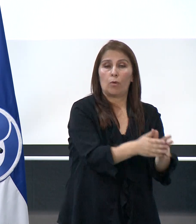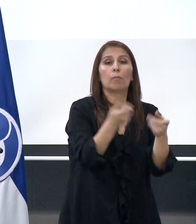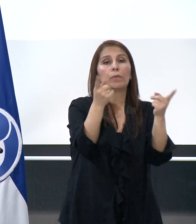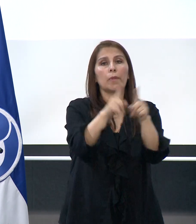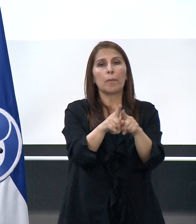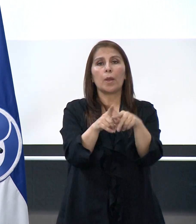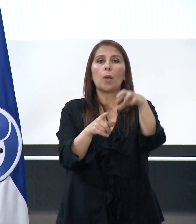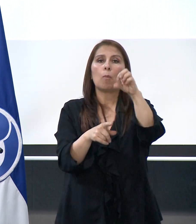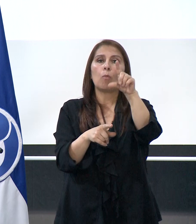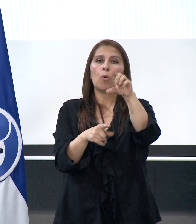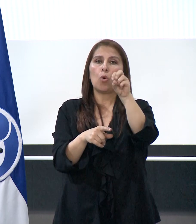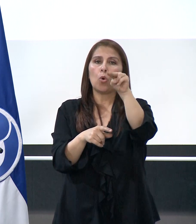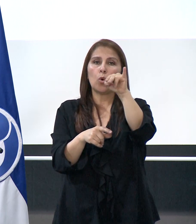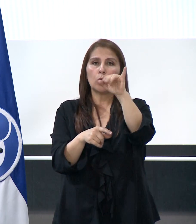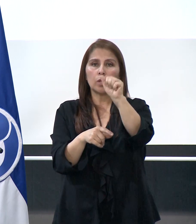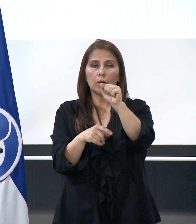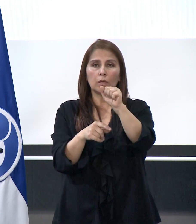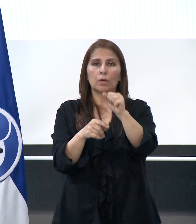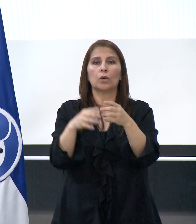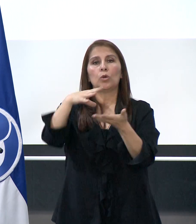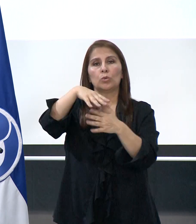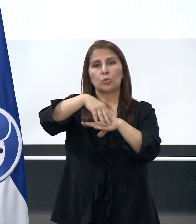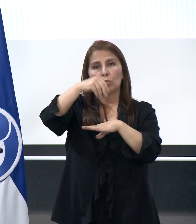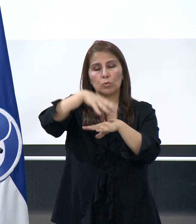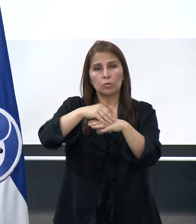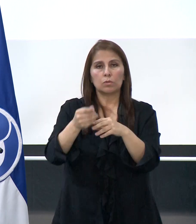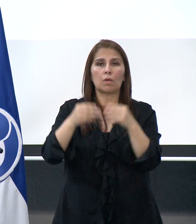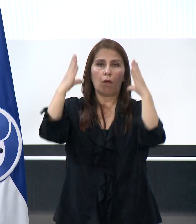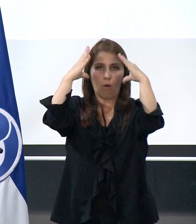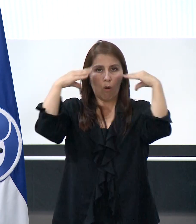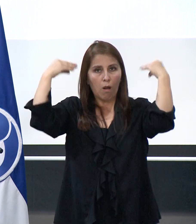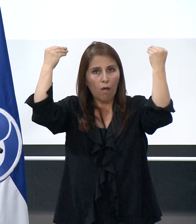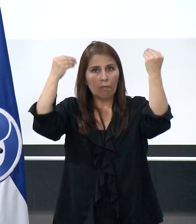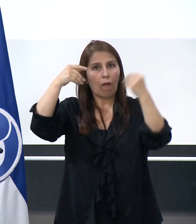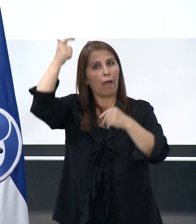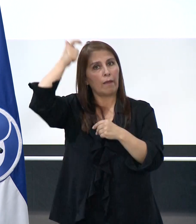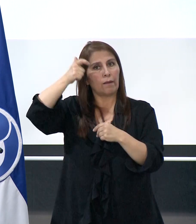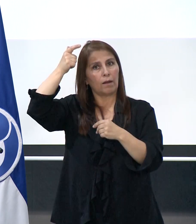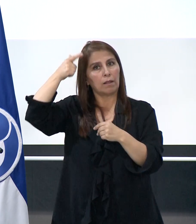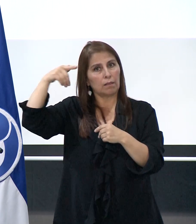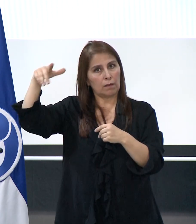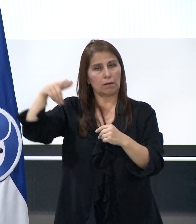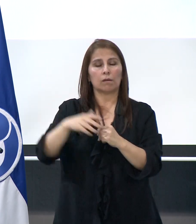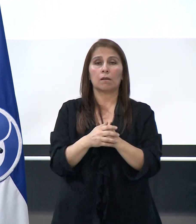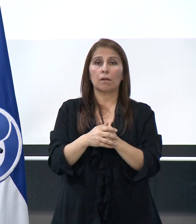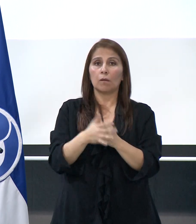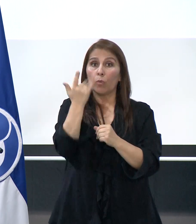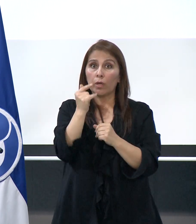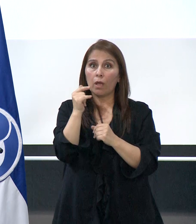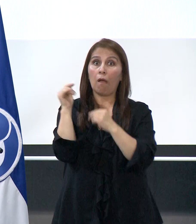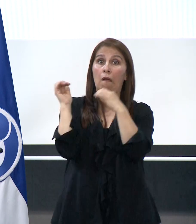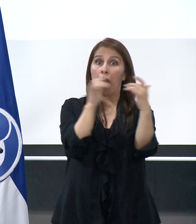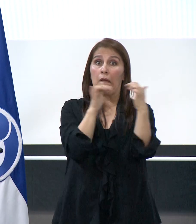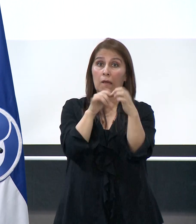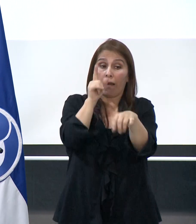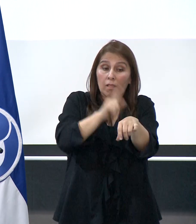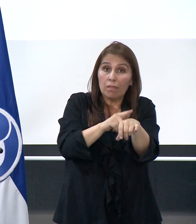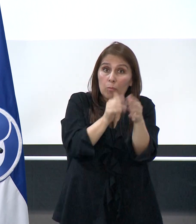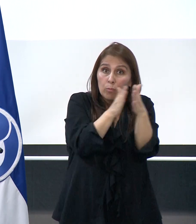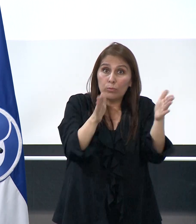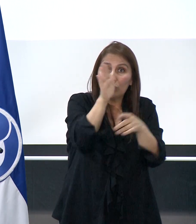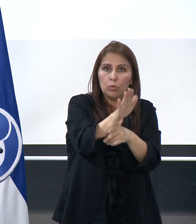suecia hungría y holanda fundamentalmente por los movimientos que se daban por las guerras de su momento